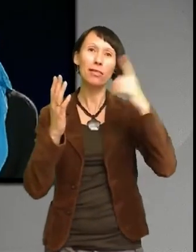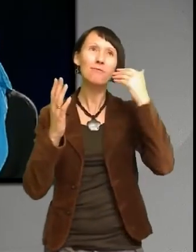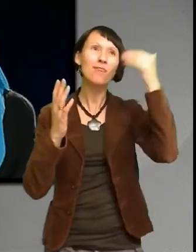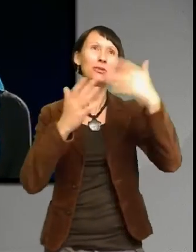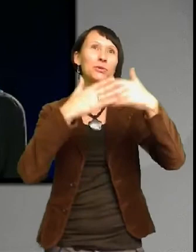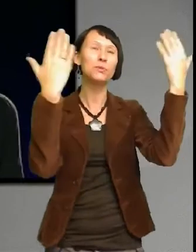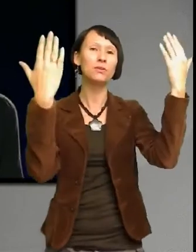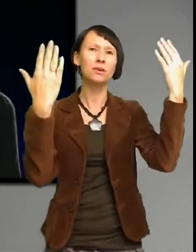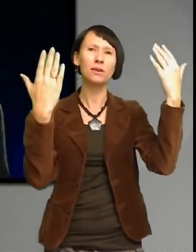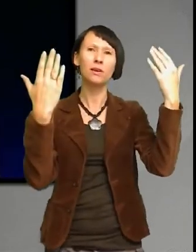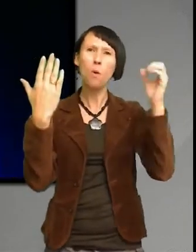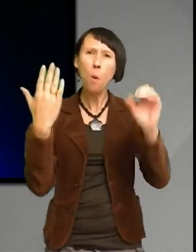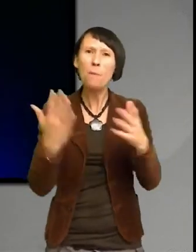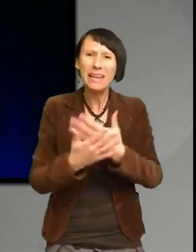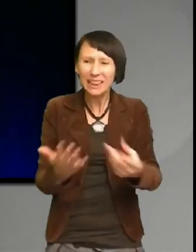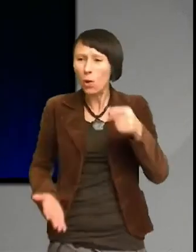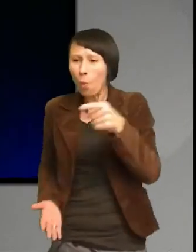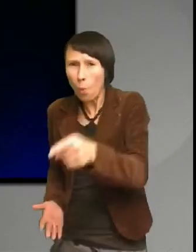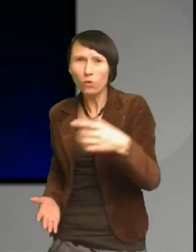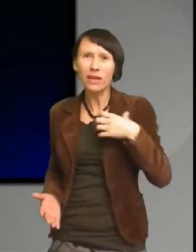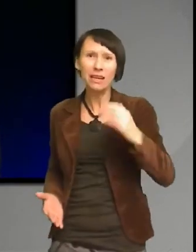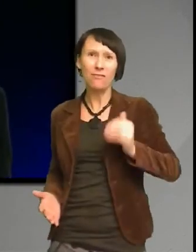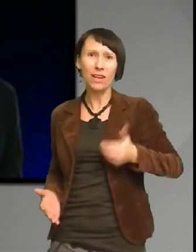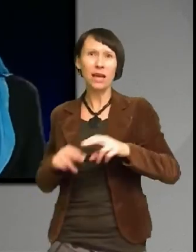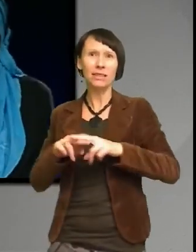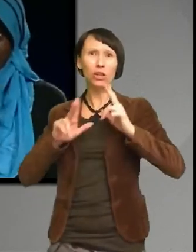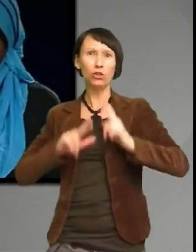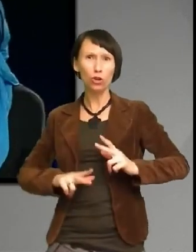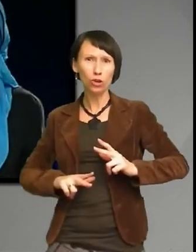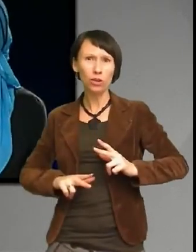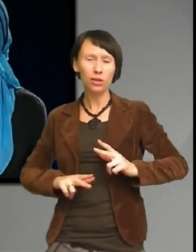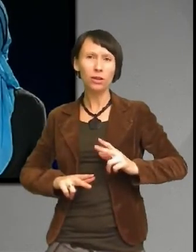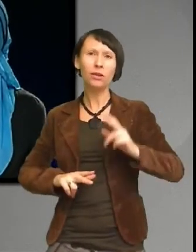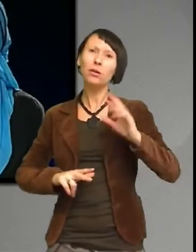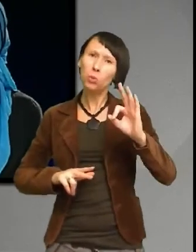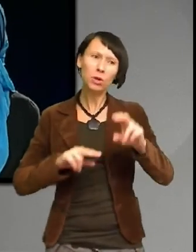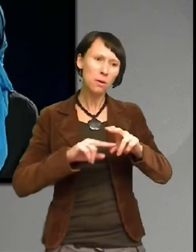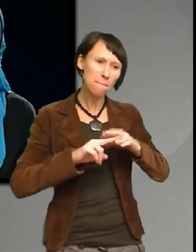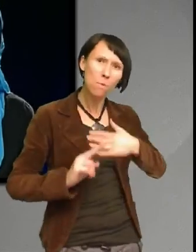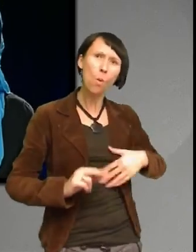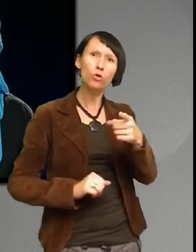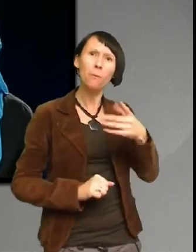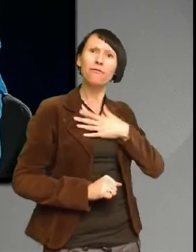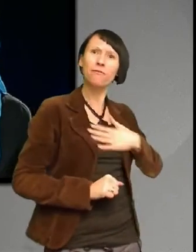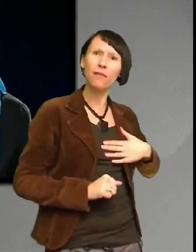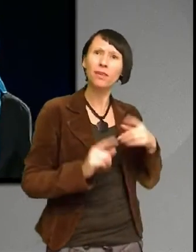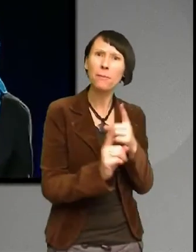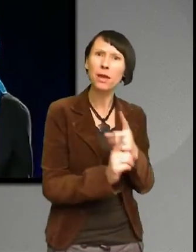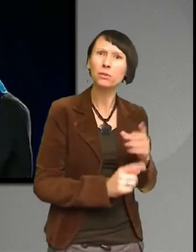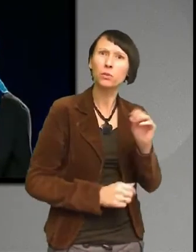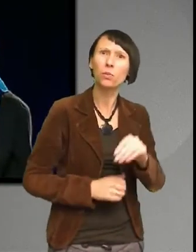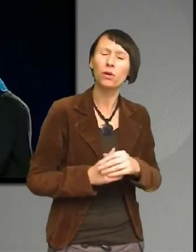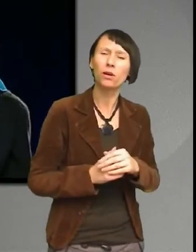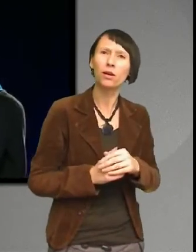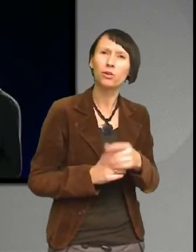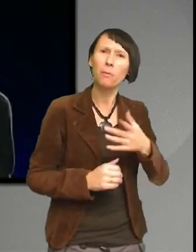Hur tror ni då alla fattiga barn känner sig? Enligt UNICEF så föds flera miljoner barn på